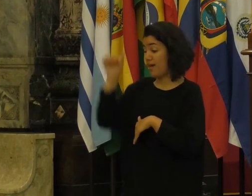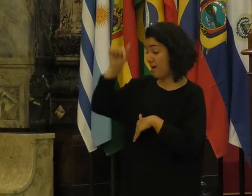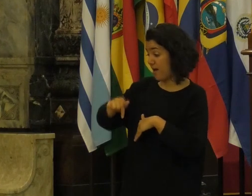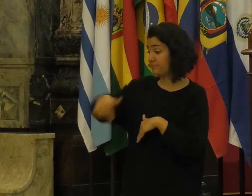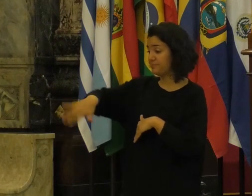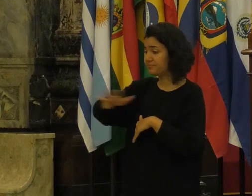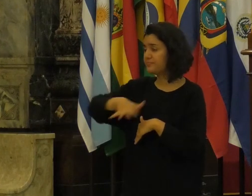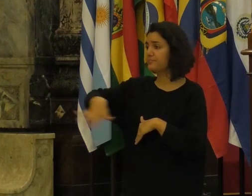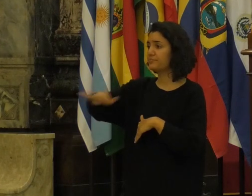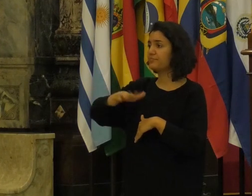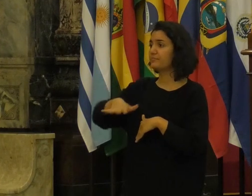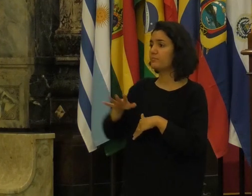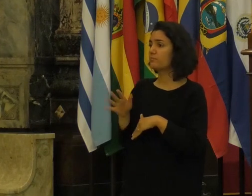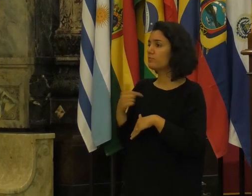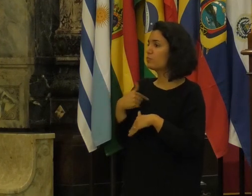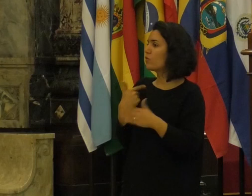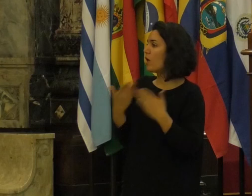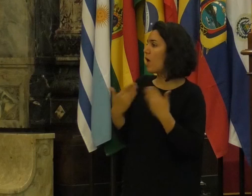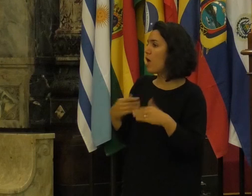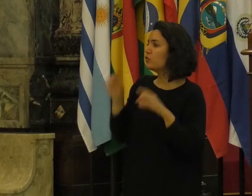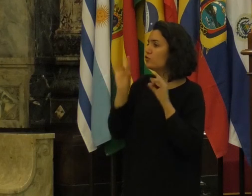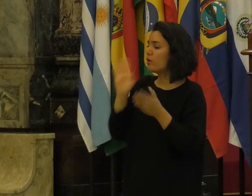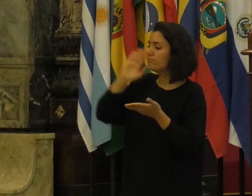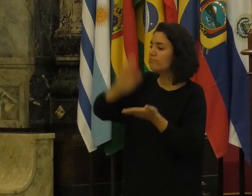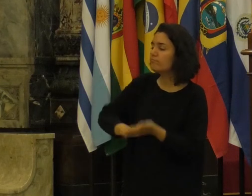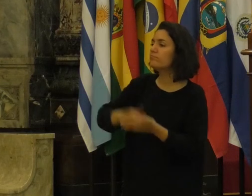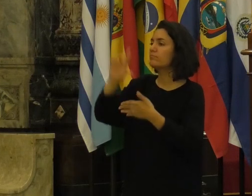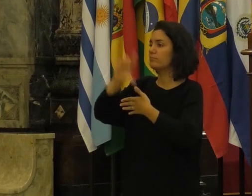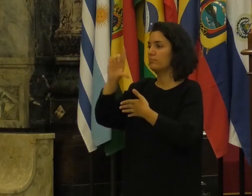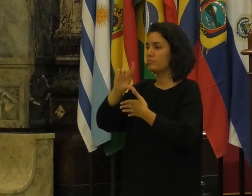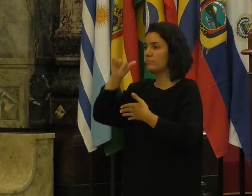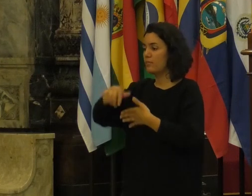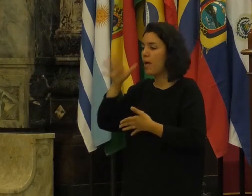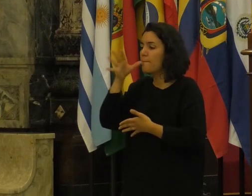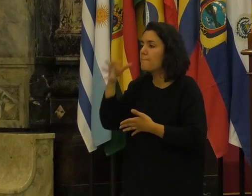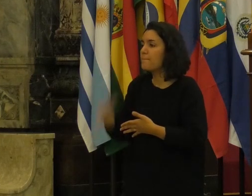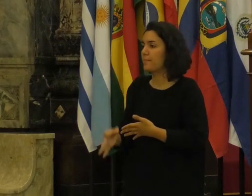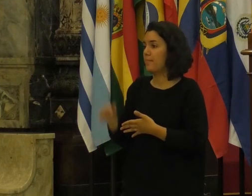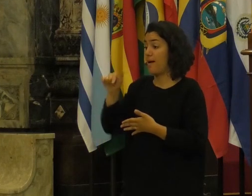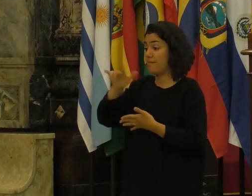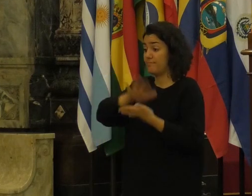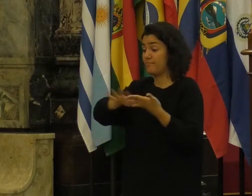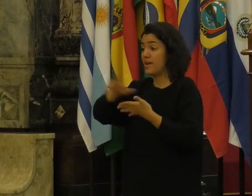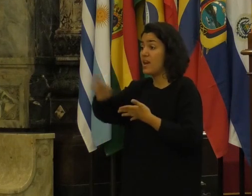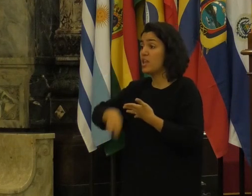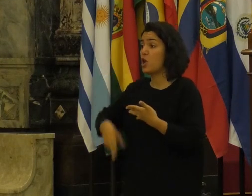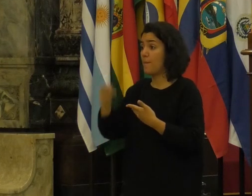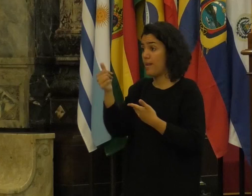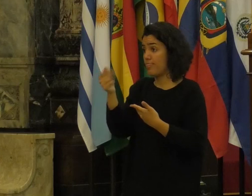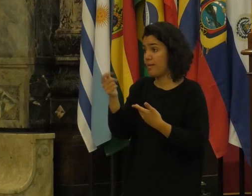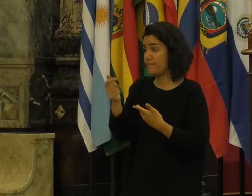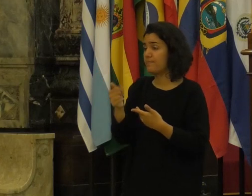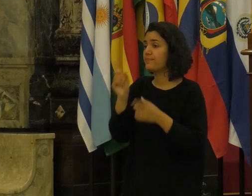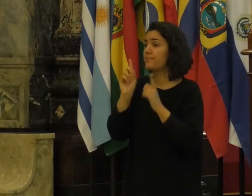región, estoy hablando globalmente de América Latina, en nuestra subregión, el Río de la Plata, y como parte